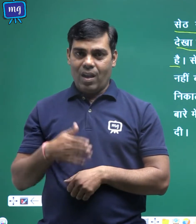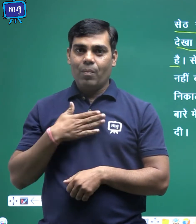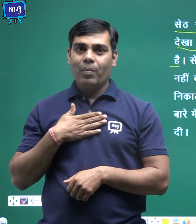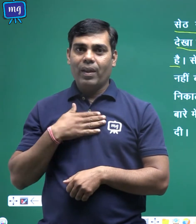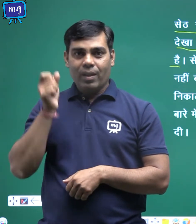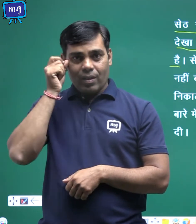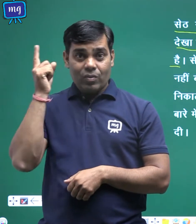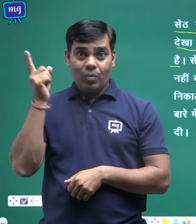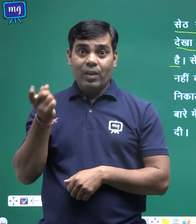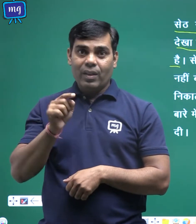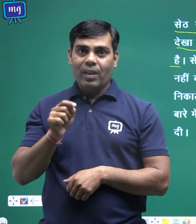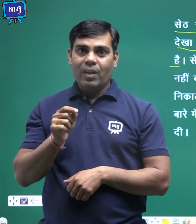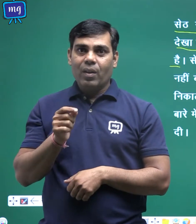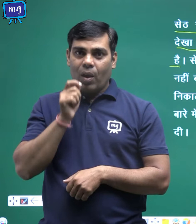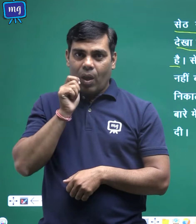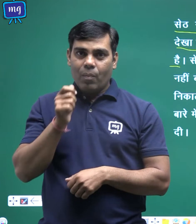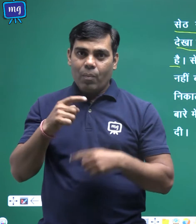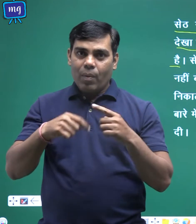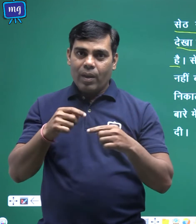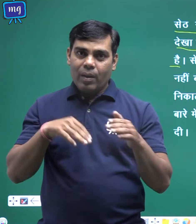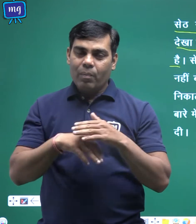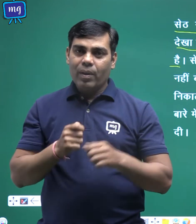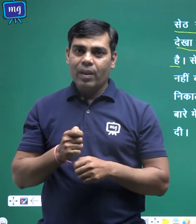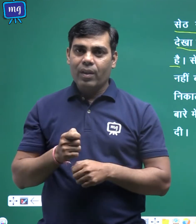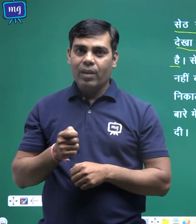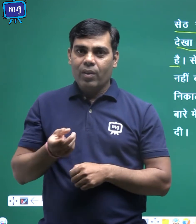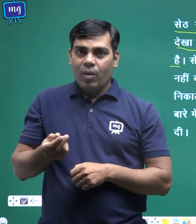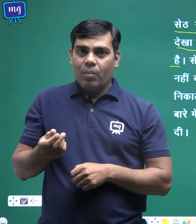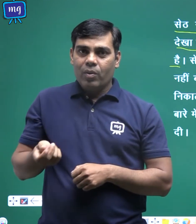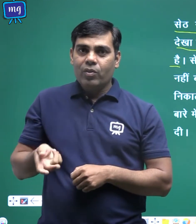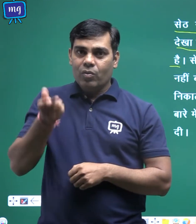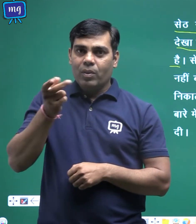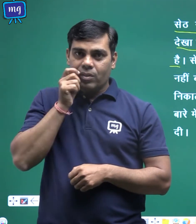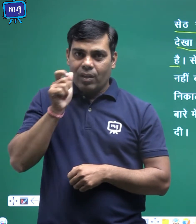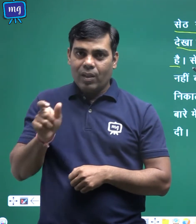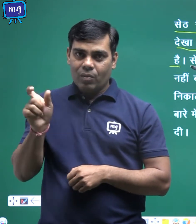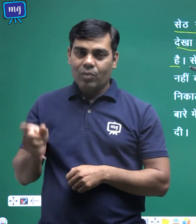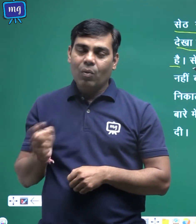में उस सेठ को कुछ भी नहीं बताता है।